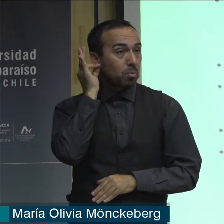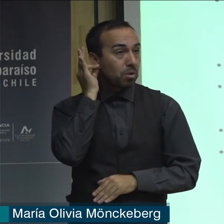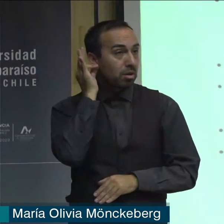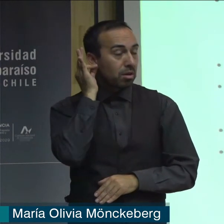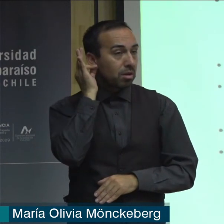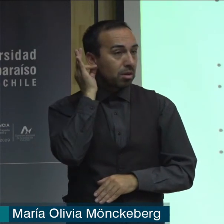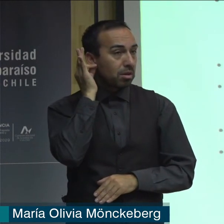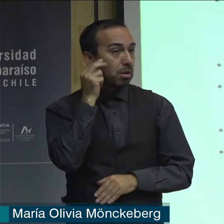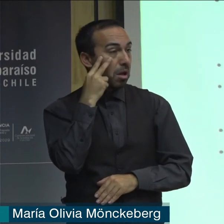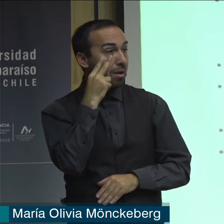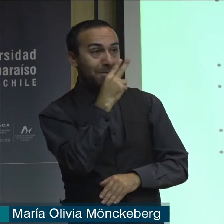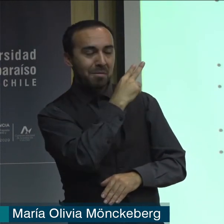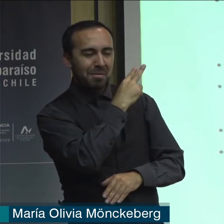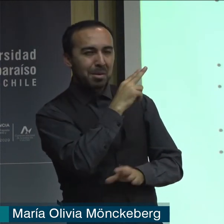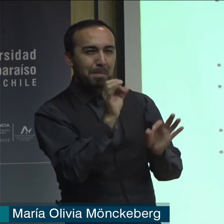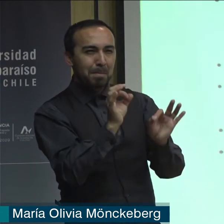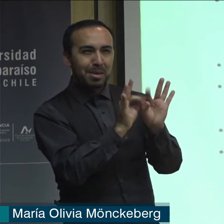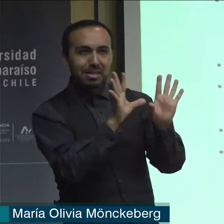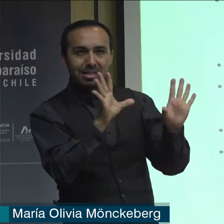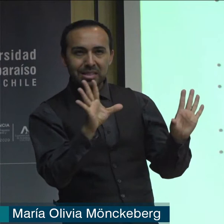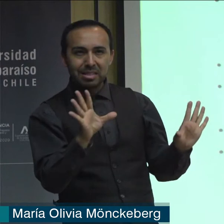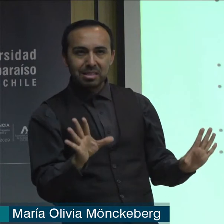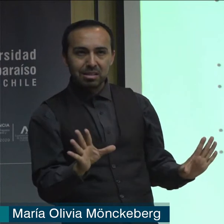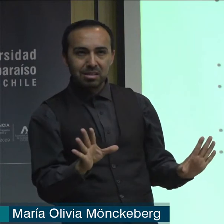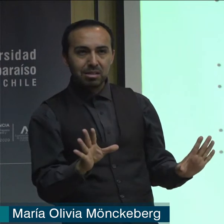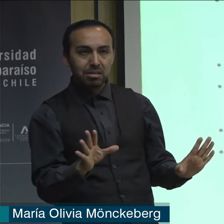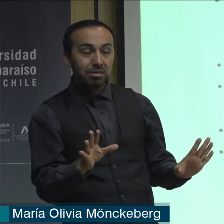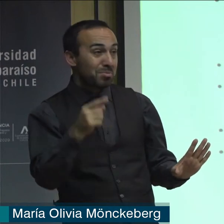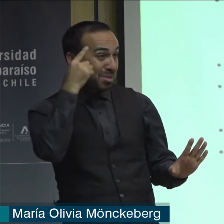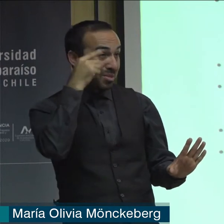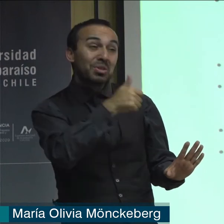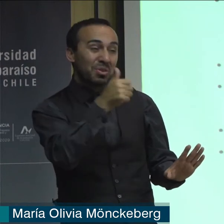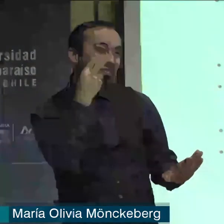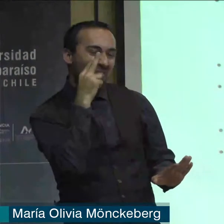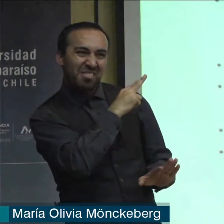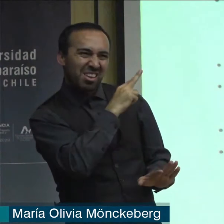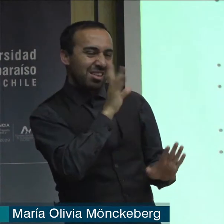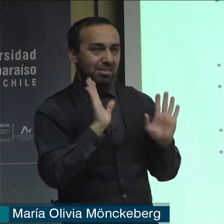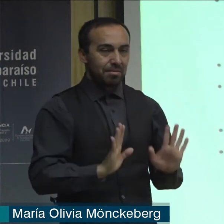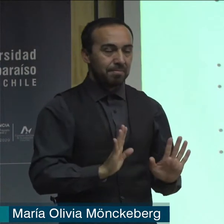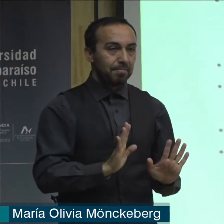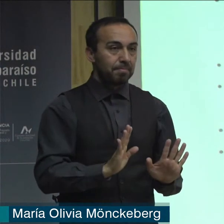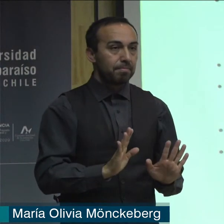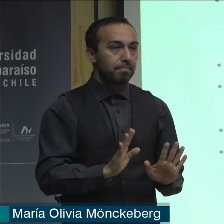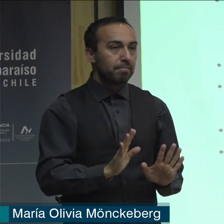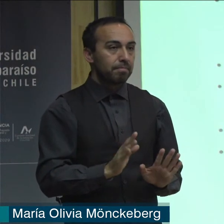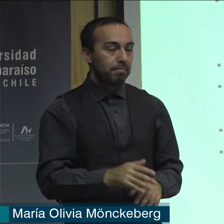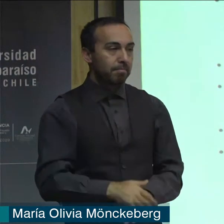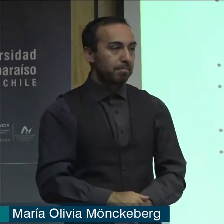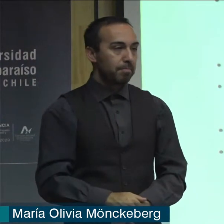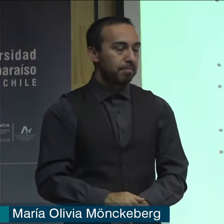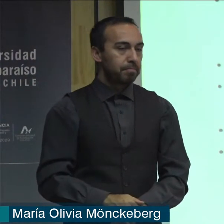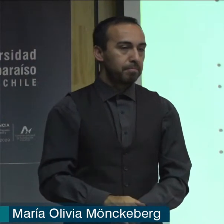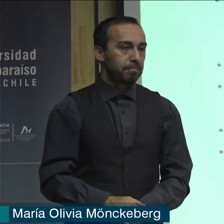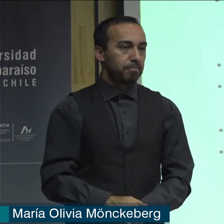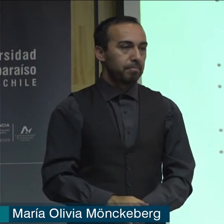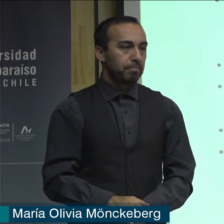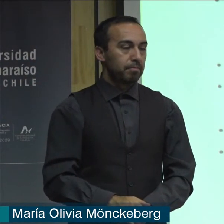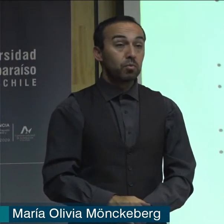en forma especial pero yo creo que todo hombres y mujeres es que